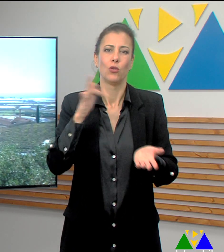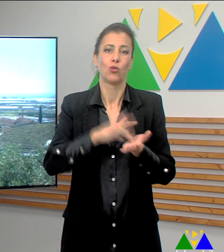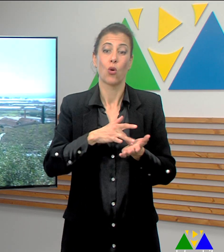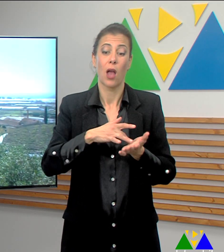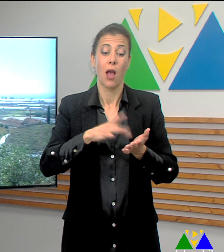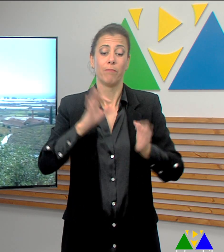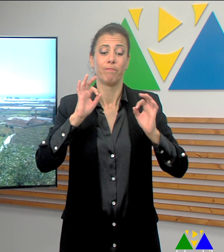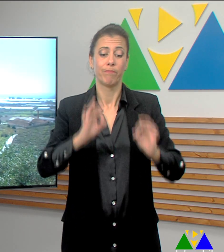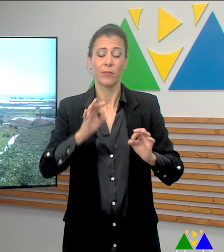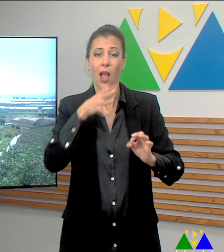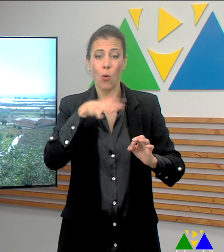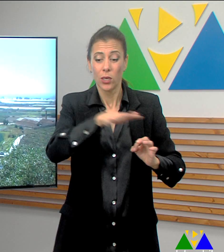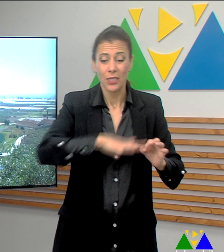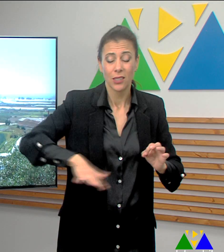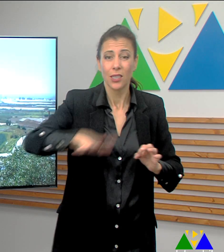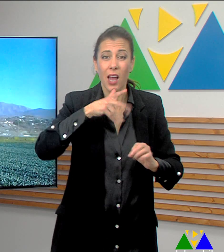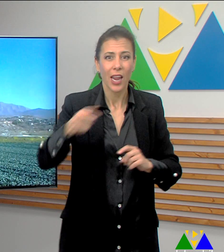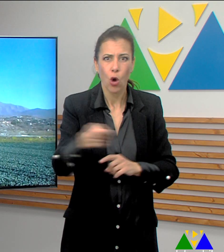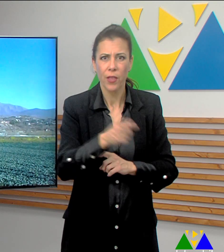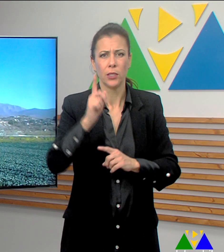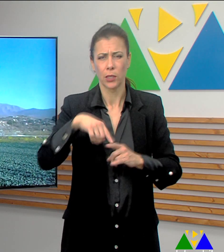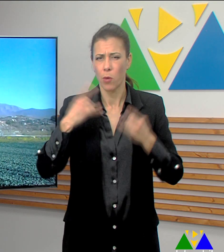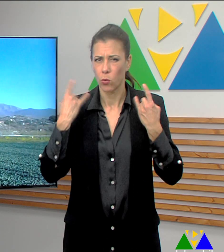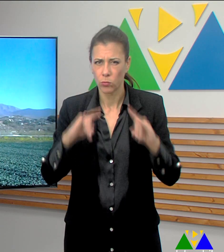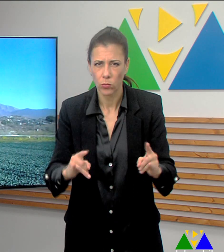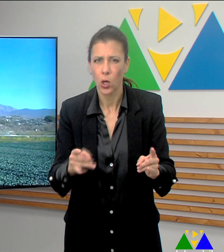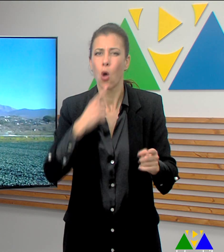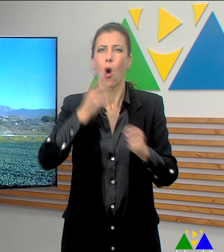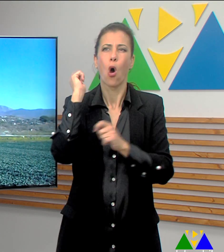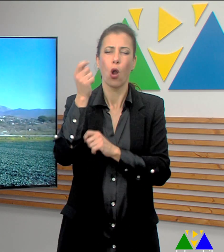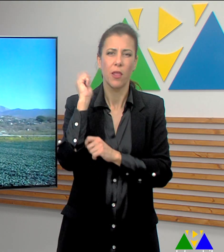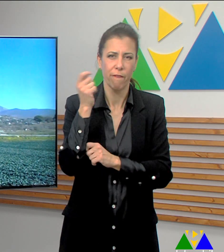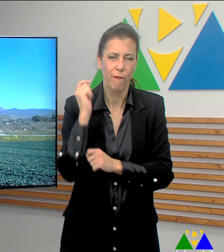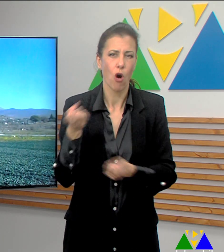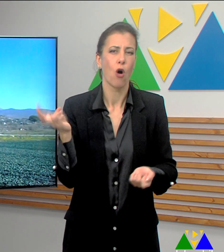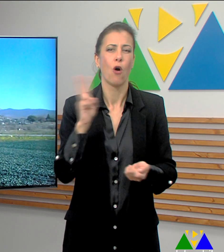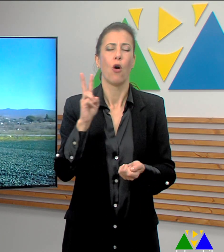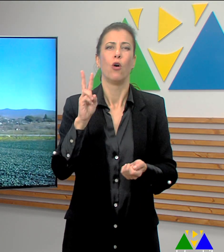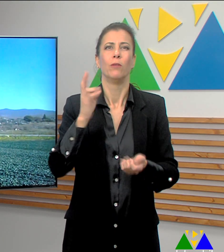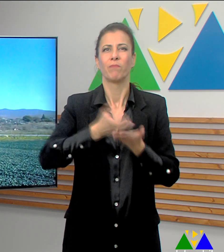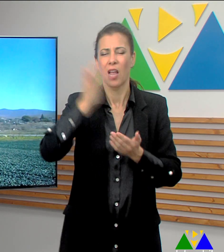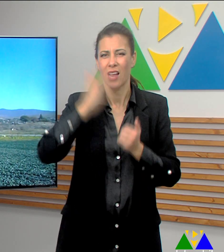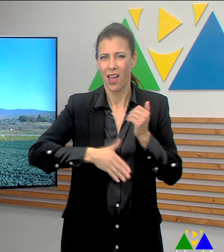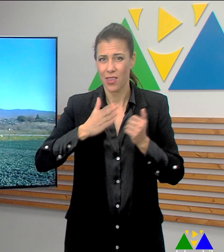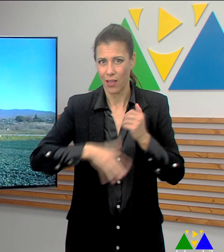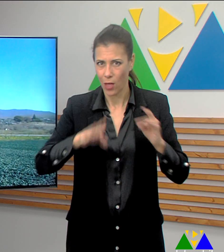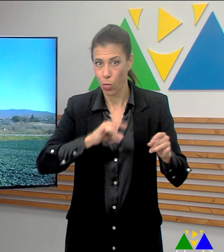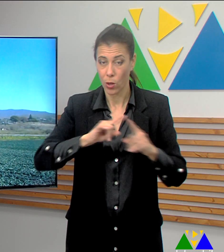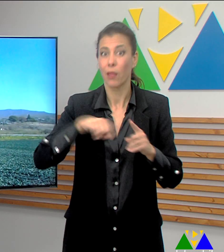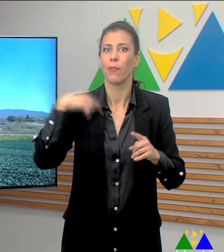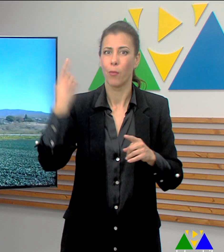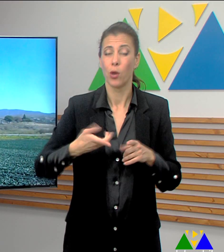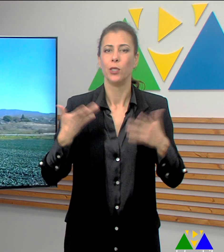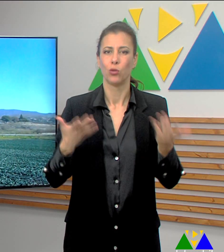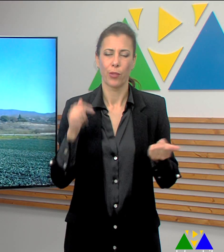regadío, esto se dedicó también a huerta, olivos, vides, caña de azúcar, es decir, que indudablemente esto